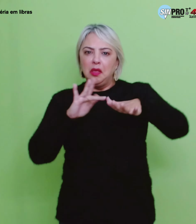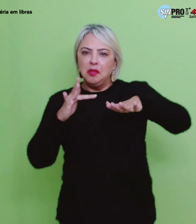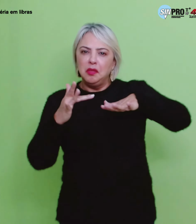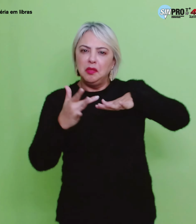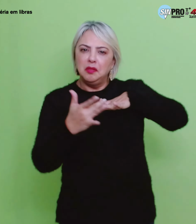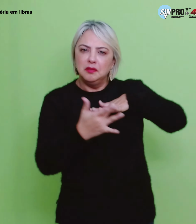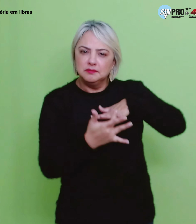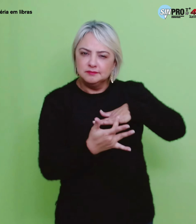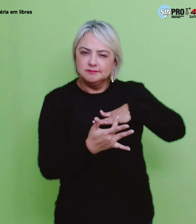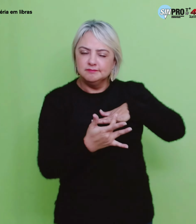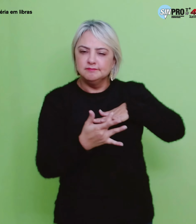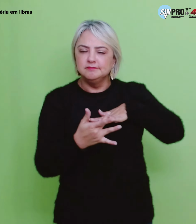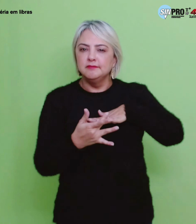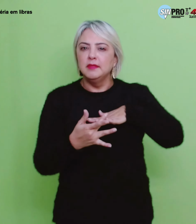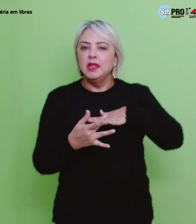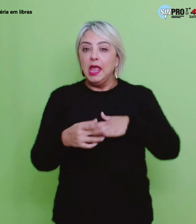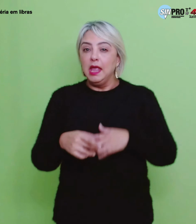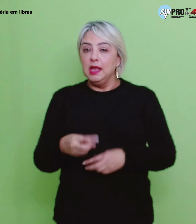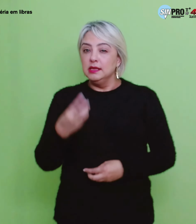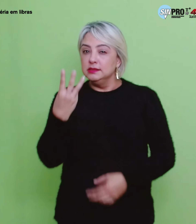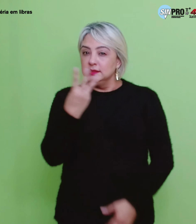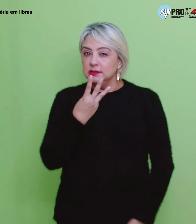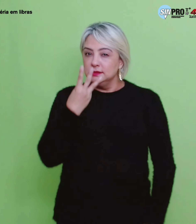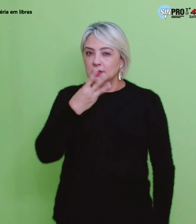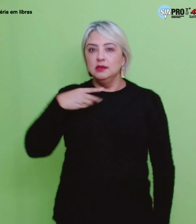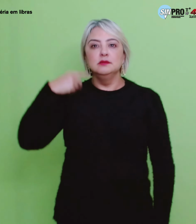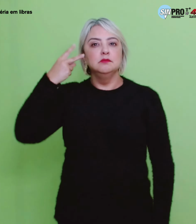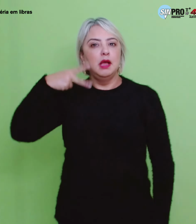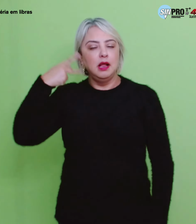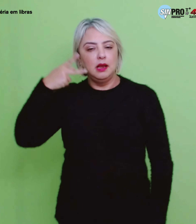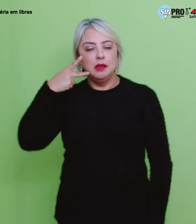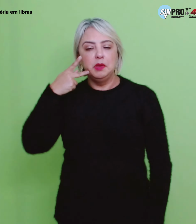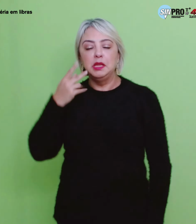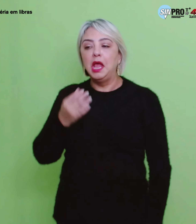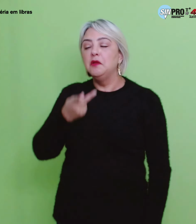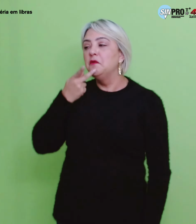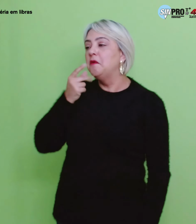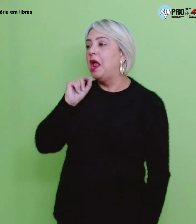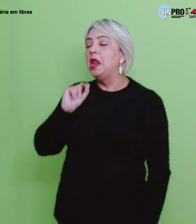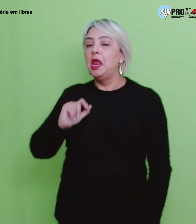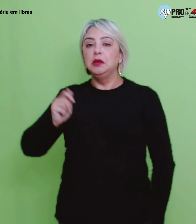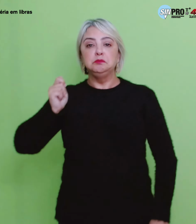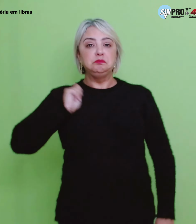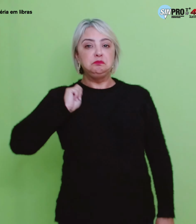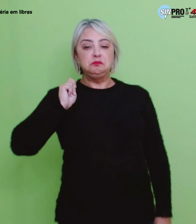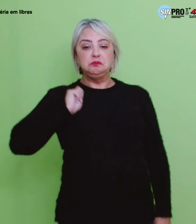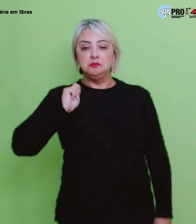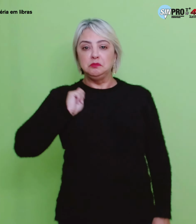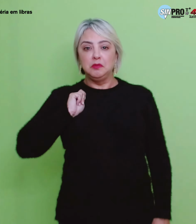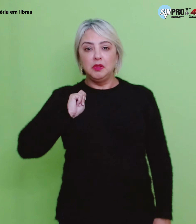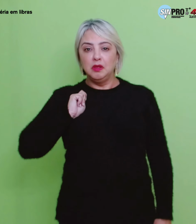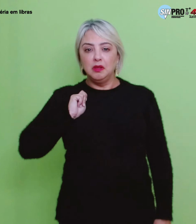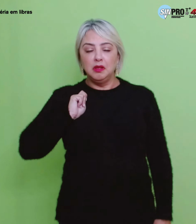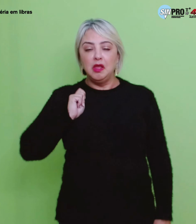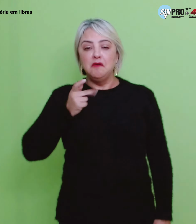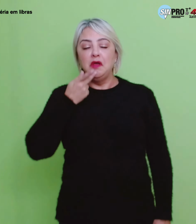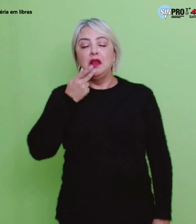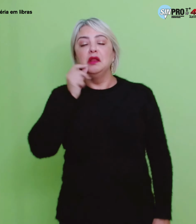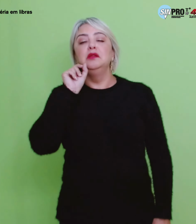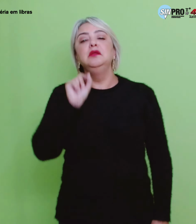Detonados nas redes sociais, esses mesmos parlamentares justificaram a postura indecente com